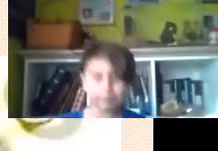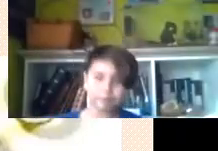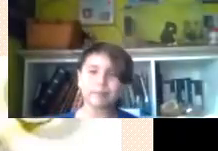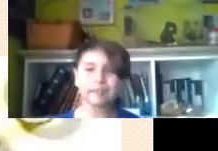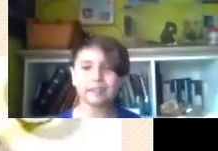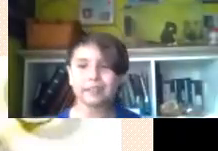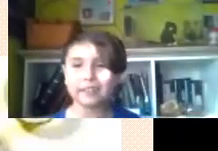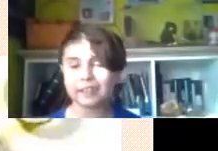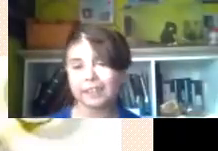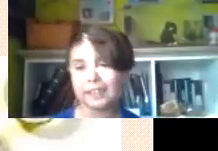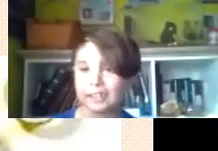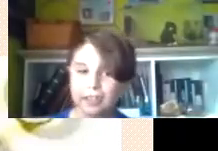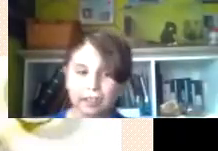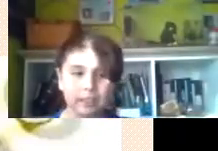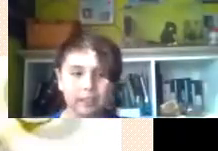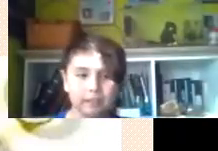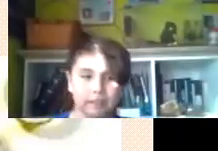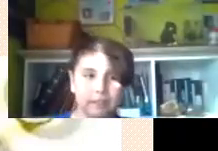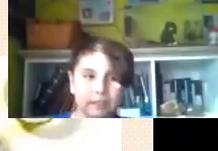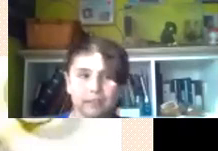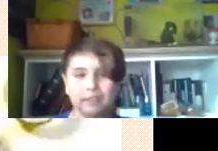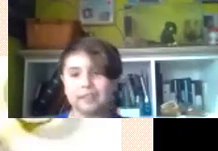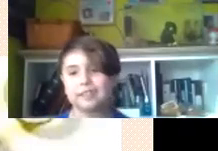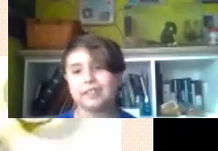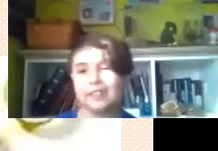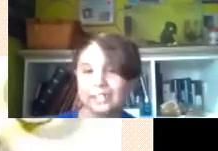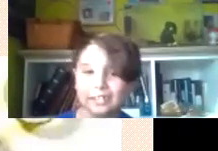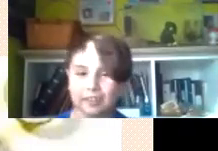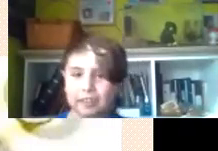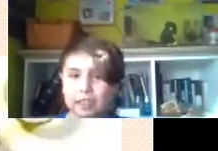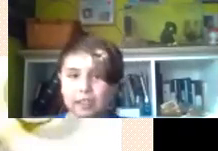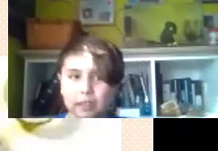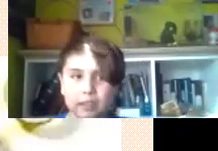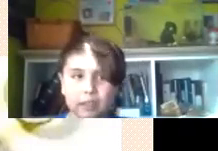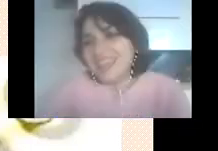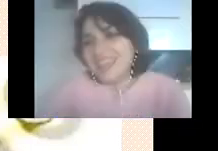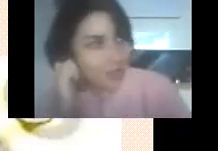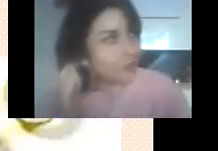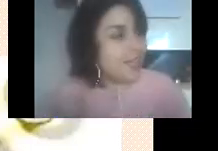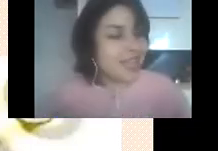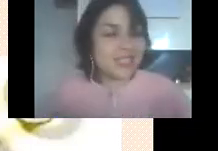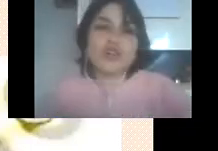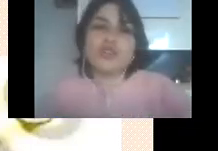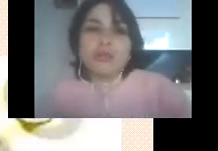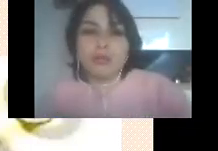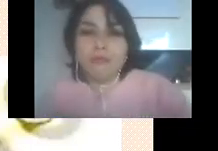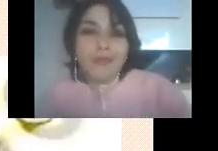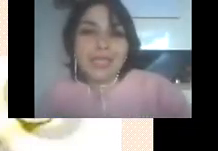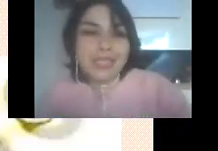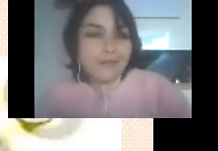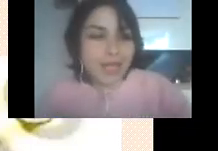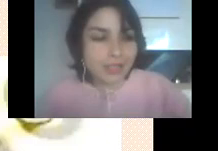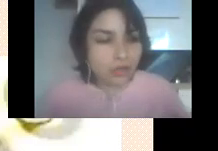¡Wow! Aplausos para el Diego. Está haciendo magia. Ya, Diego, cuéntame, ¿los elásticos